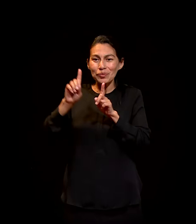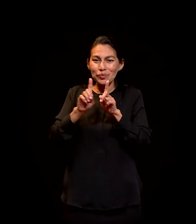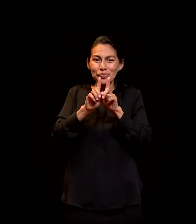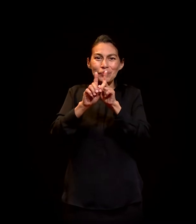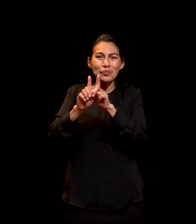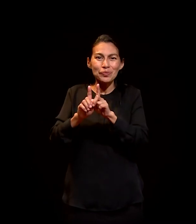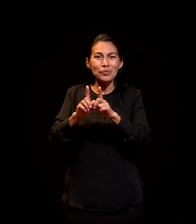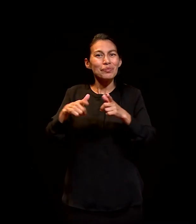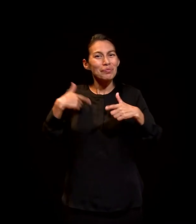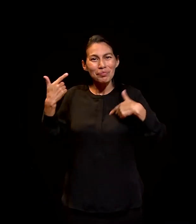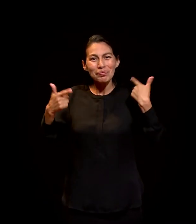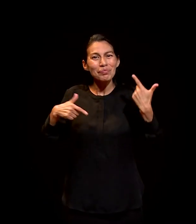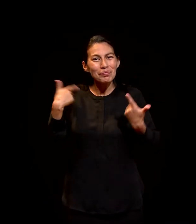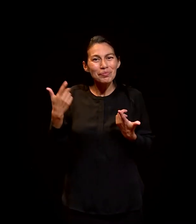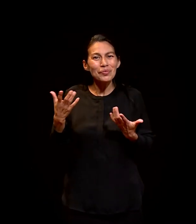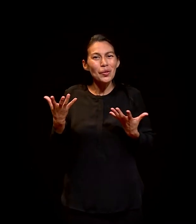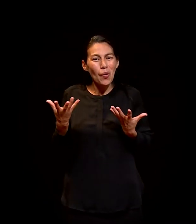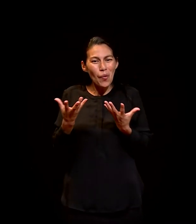peques